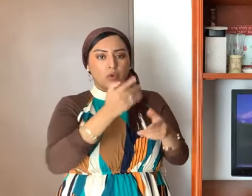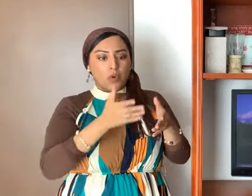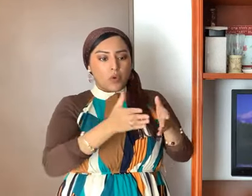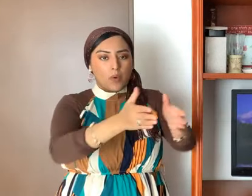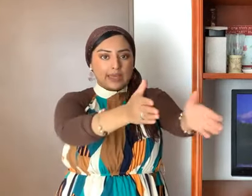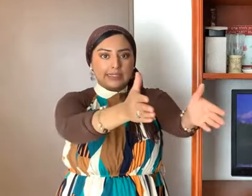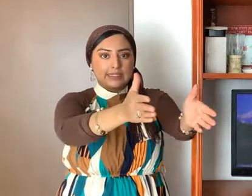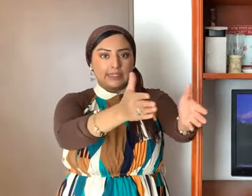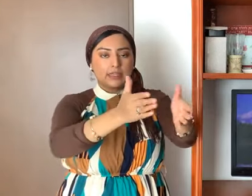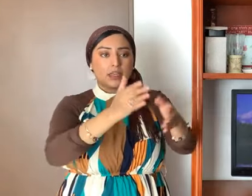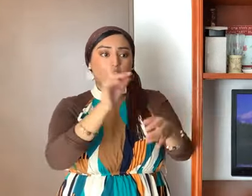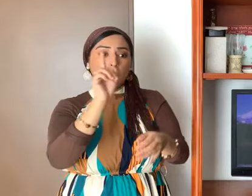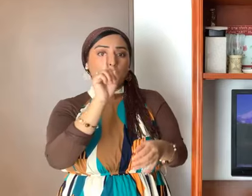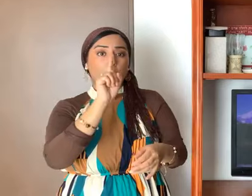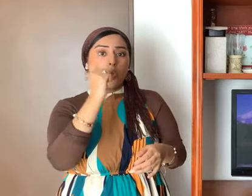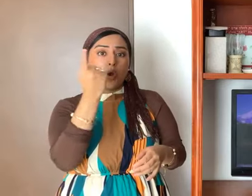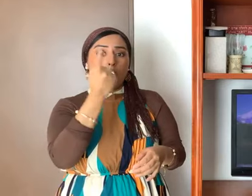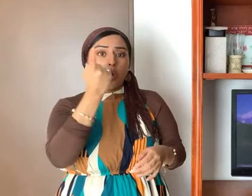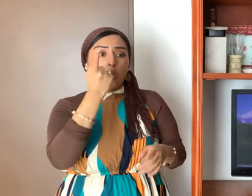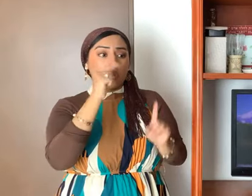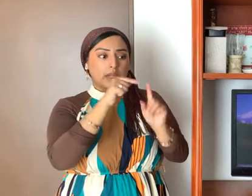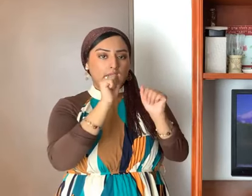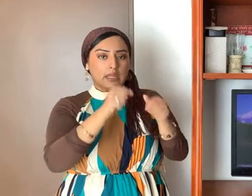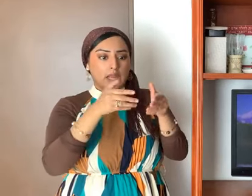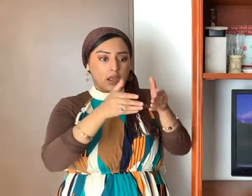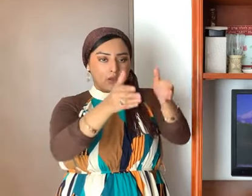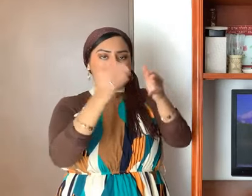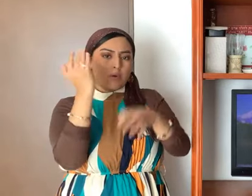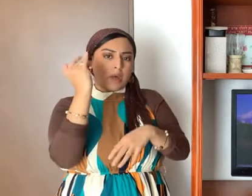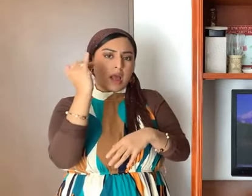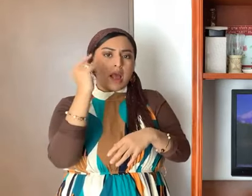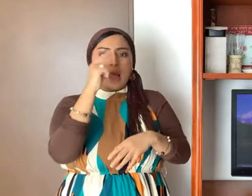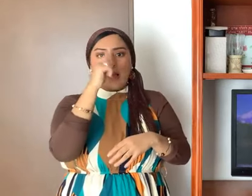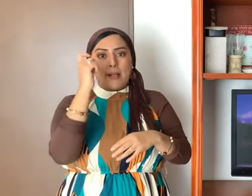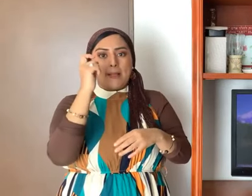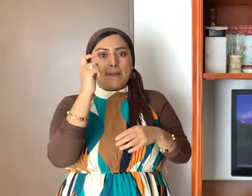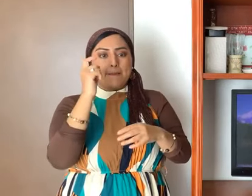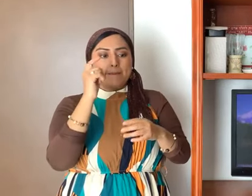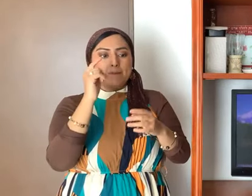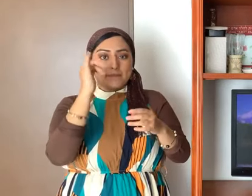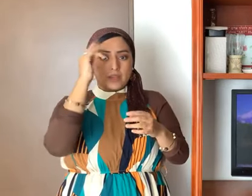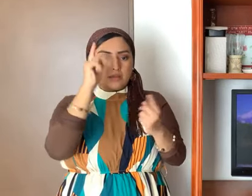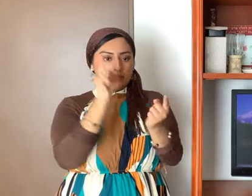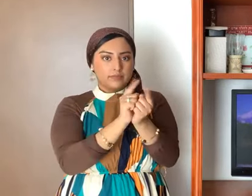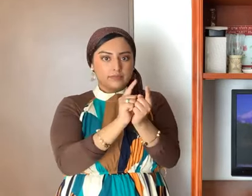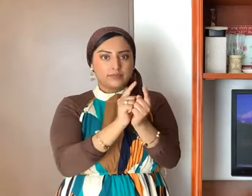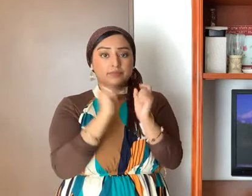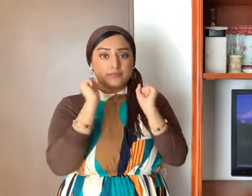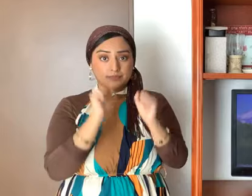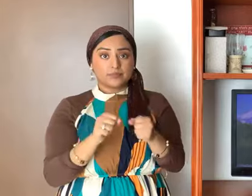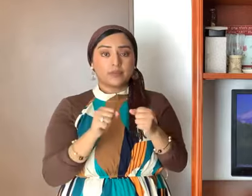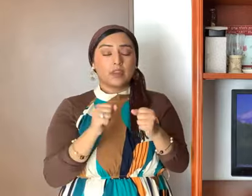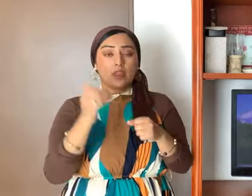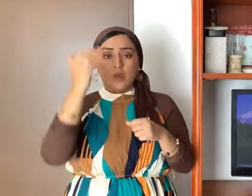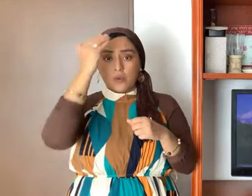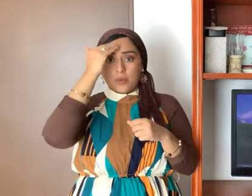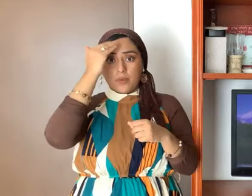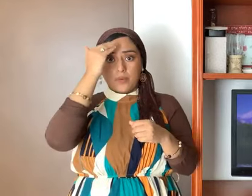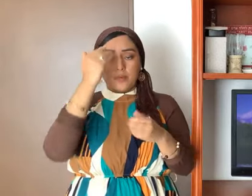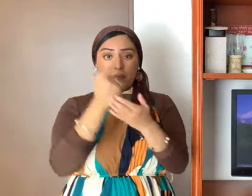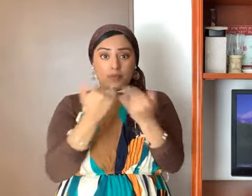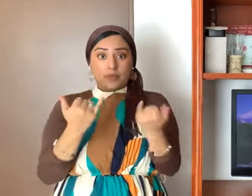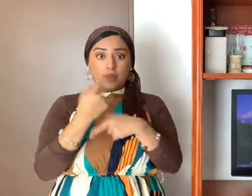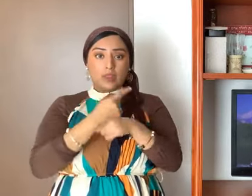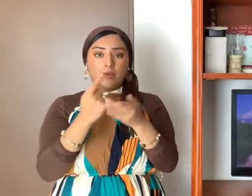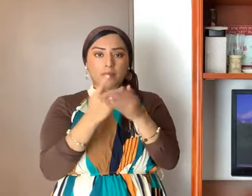solitarios, por caminos donde solamente puede estar Él. ¿Por qué? Porque el trato es personal. Y lo podemos confirmar con esta